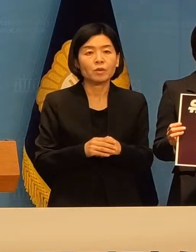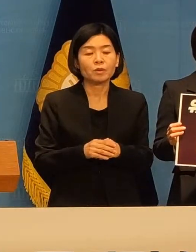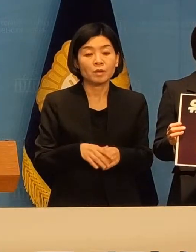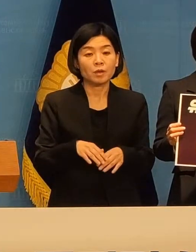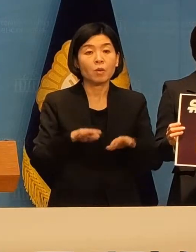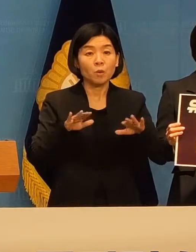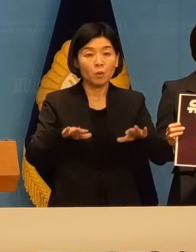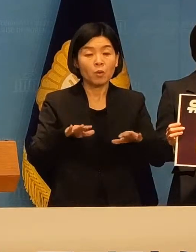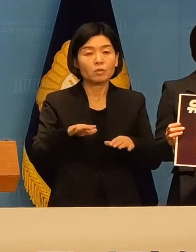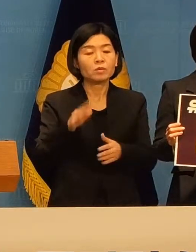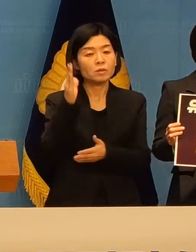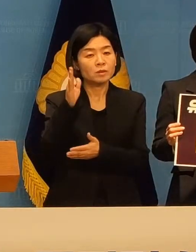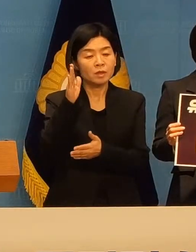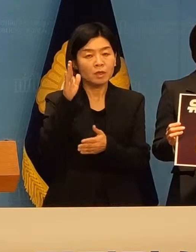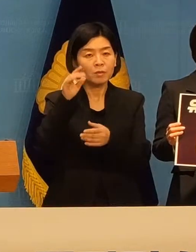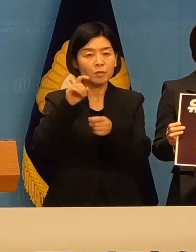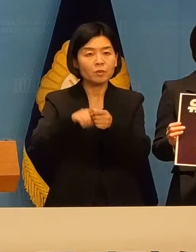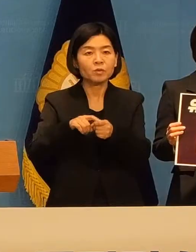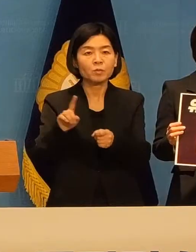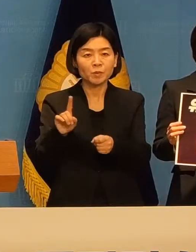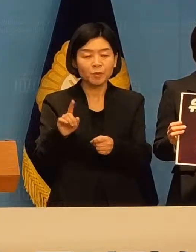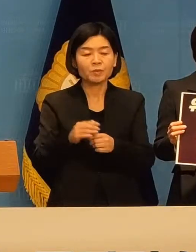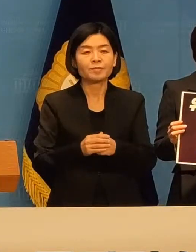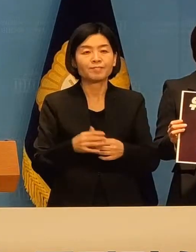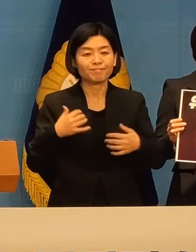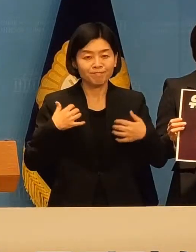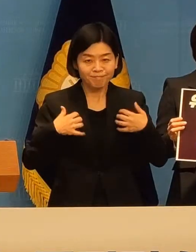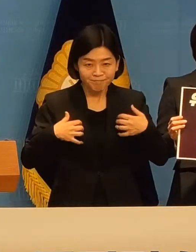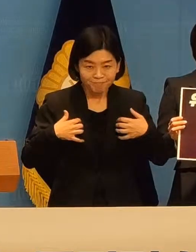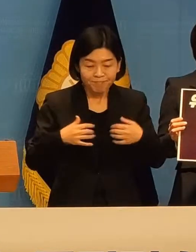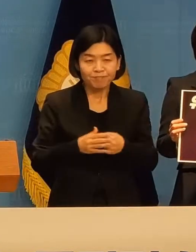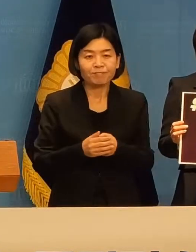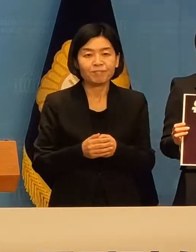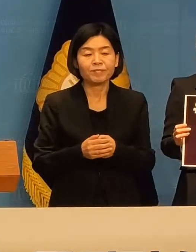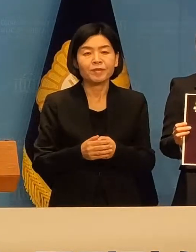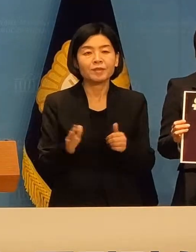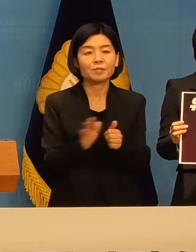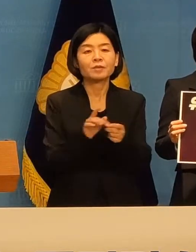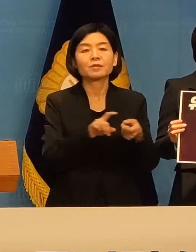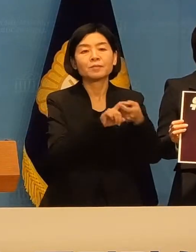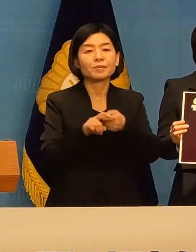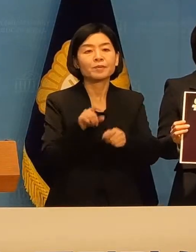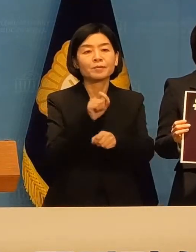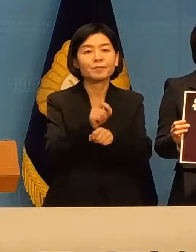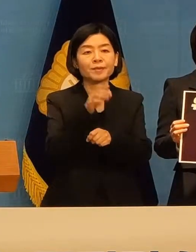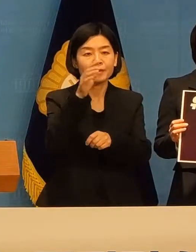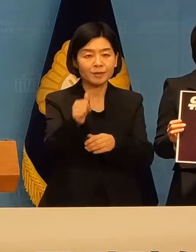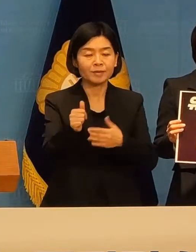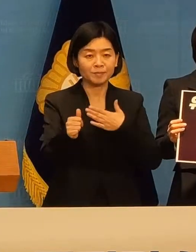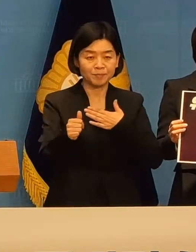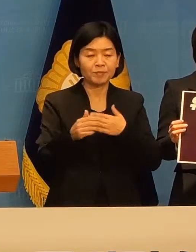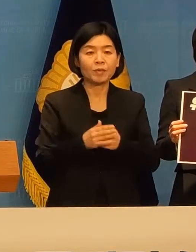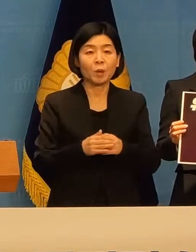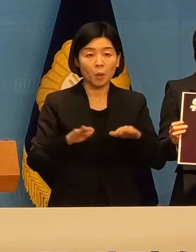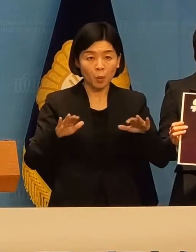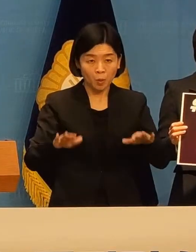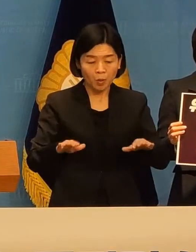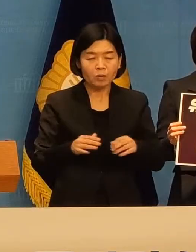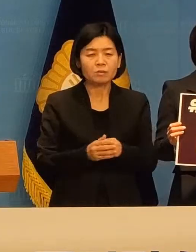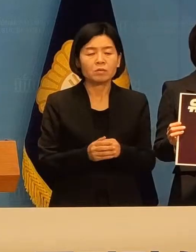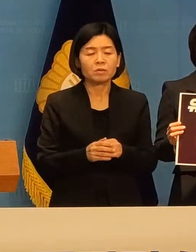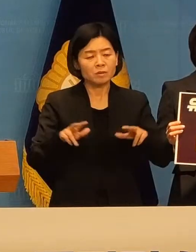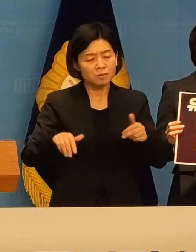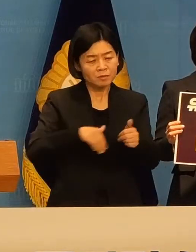발언 하겠습니다. 반갑습니다. 서비스연맹 사무처장 정민정입니다. 오늘 우리 조합원들은